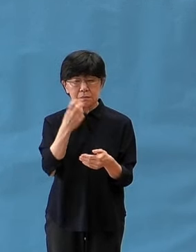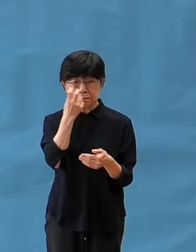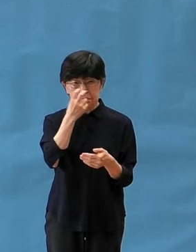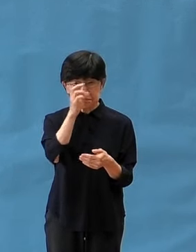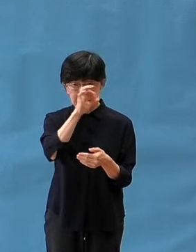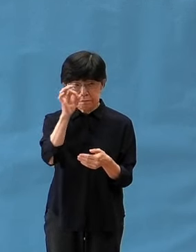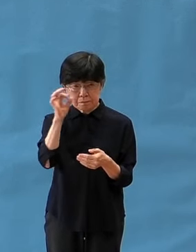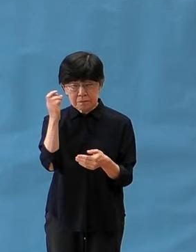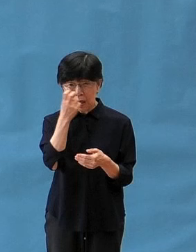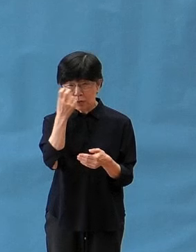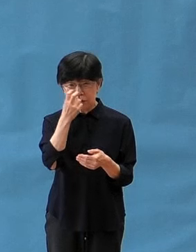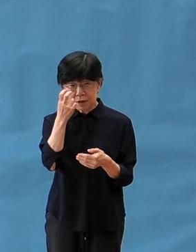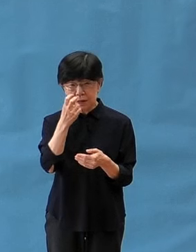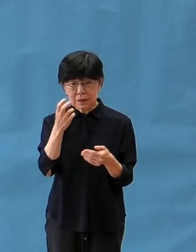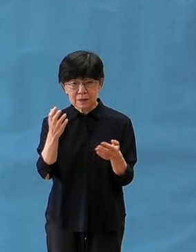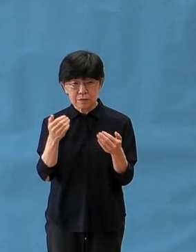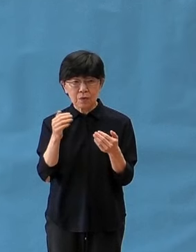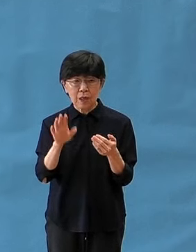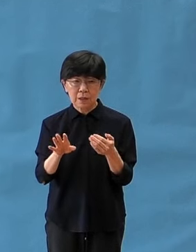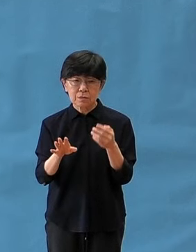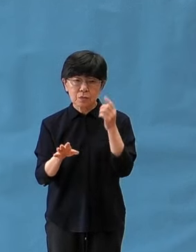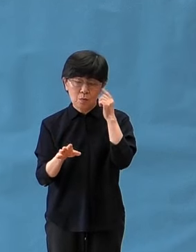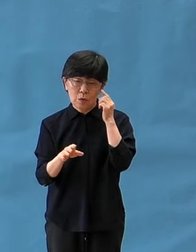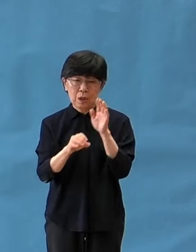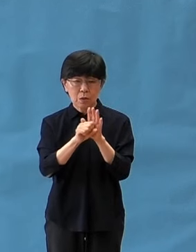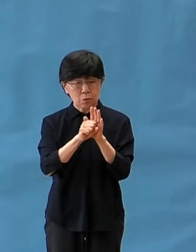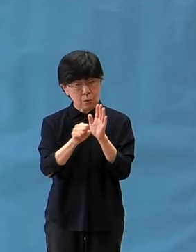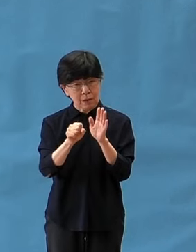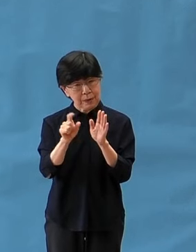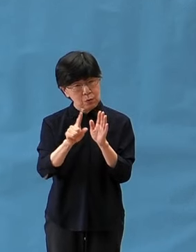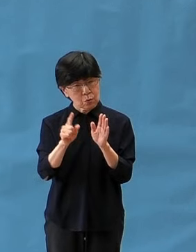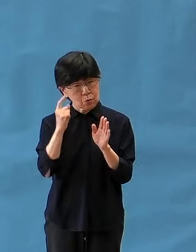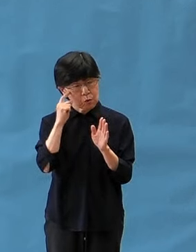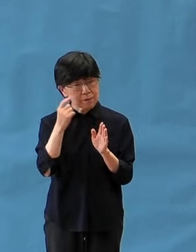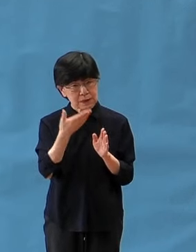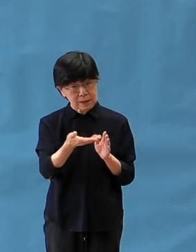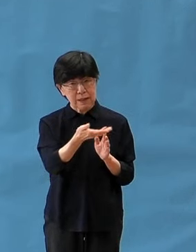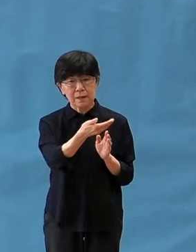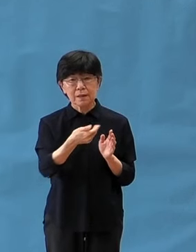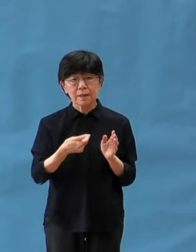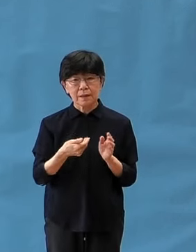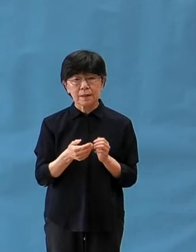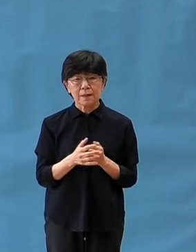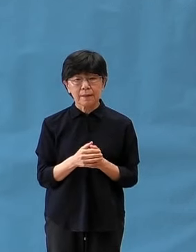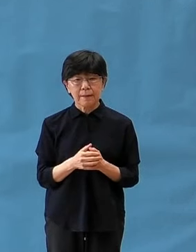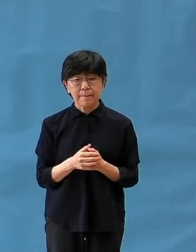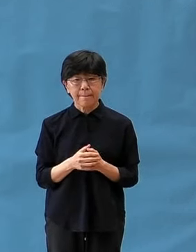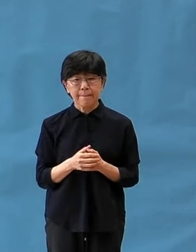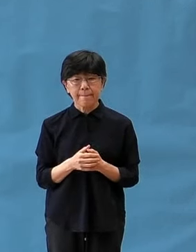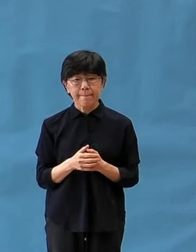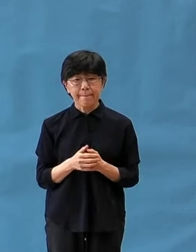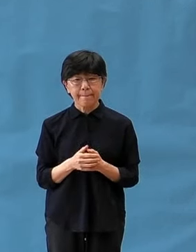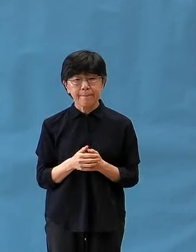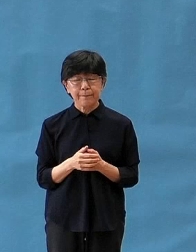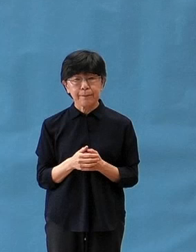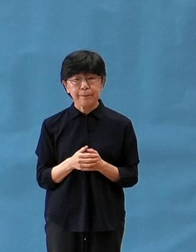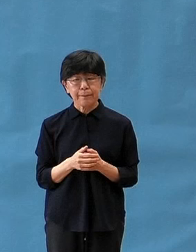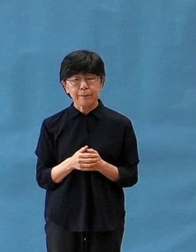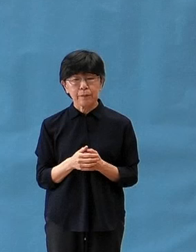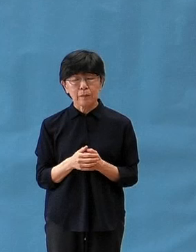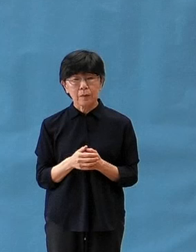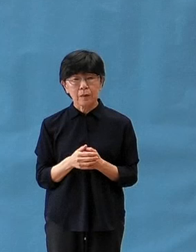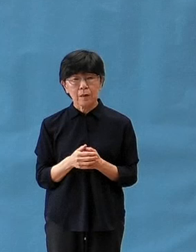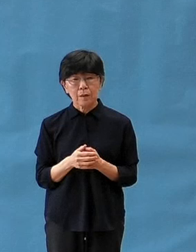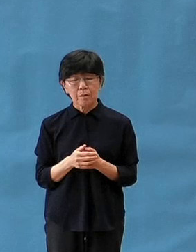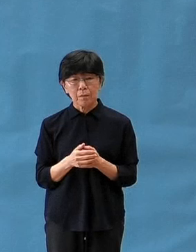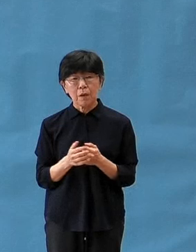ということになるとは思うんですけれども、実効性についてどれぐらいあるかなというふうに見ていらっしゃいますでしょうか。 まあ、数字の目安